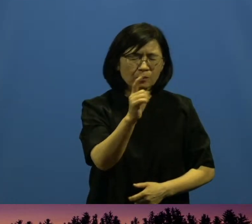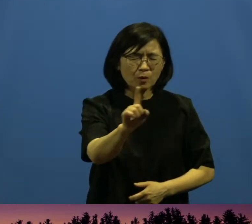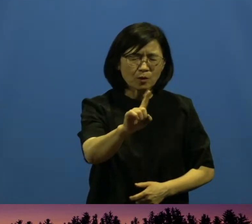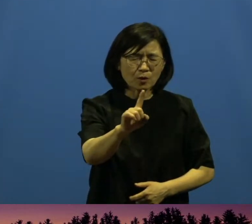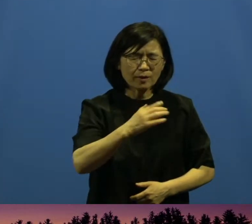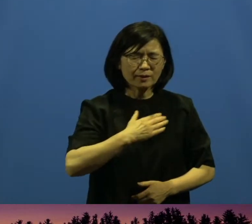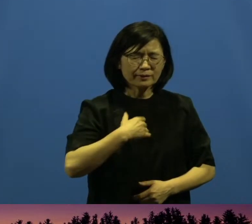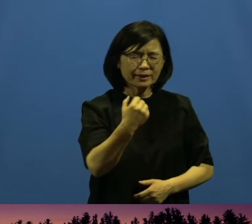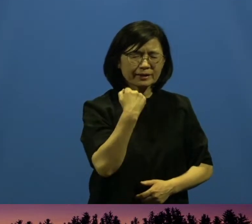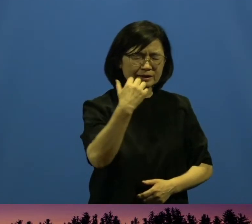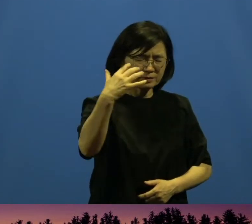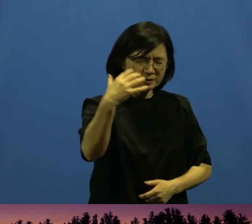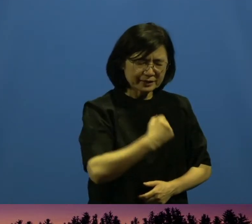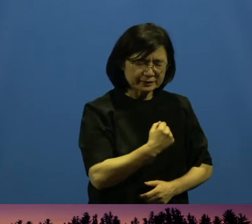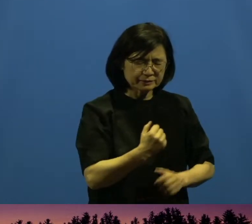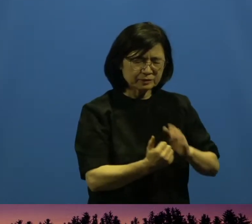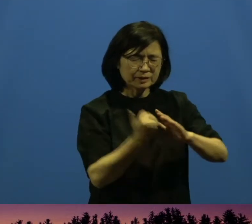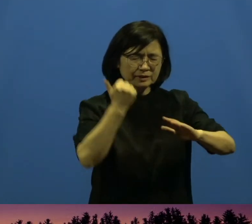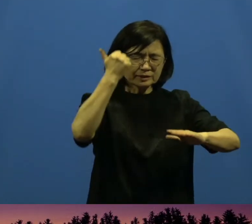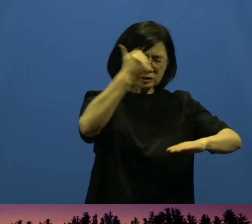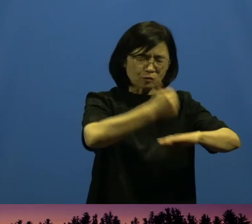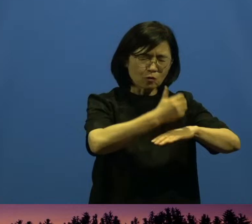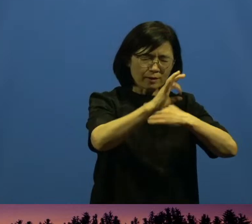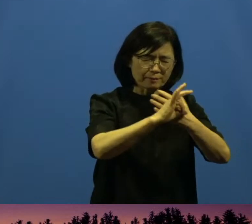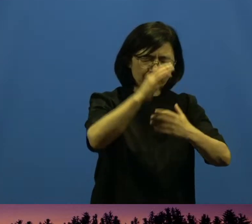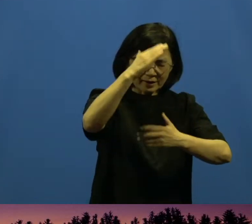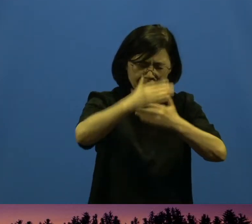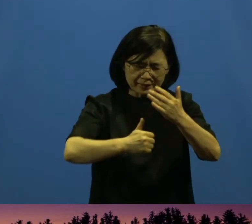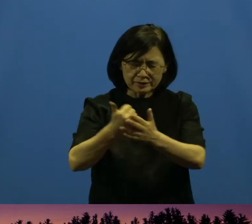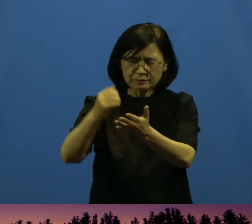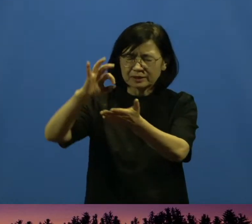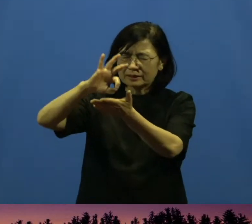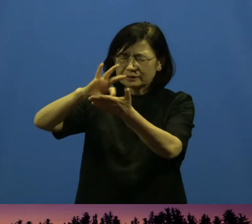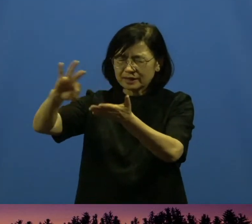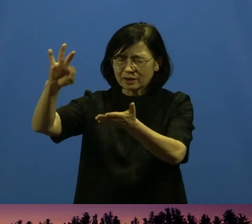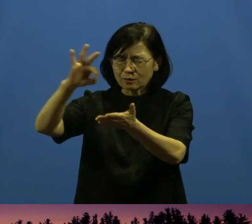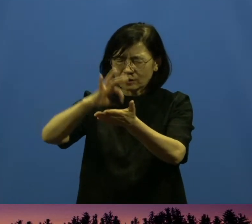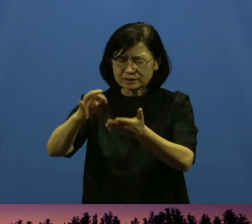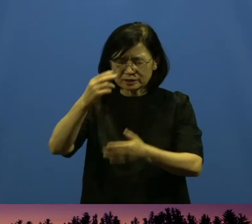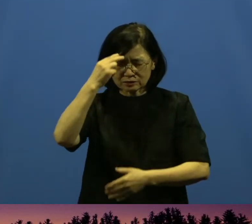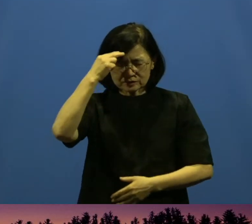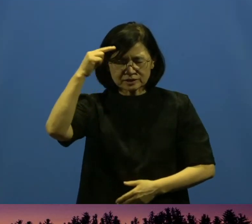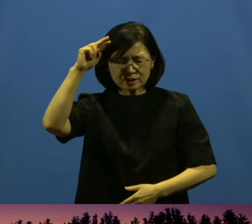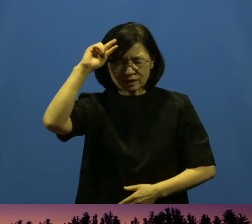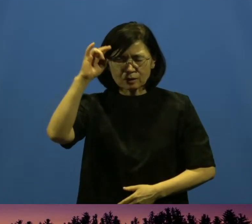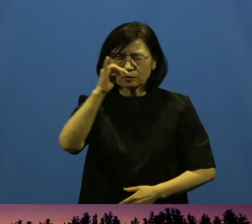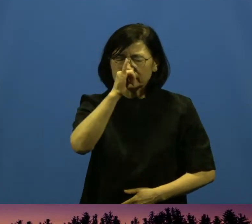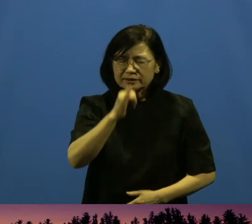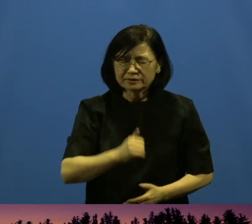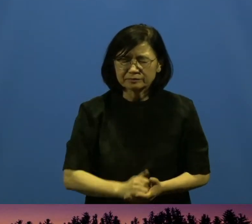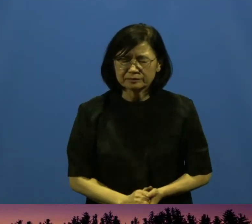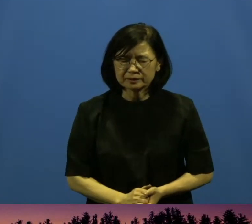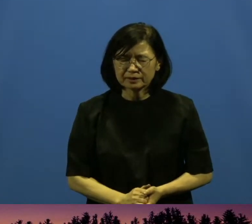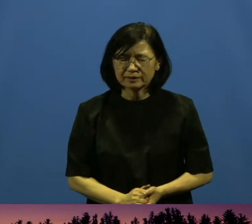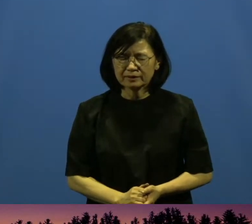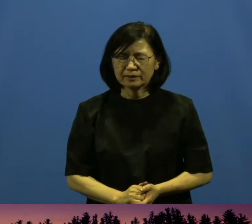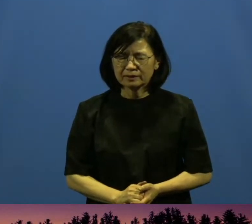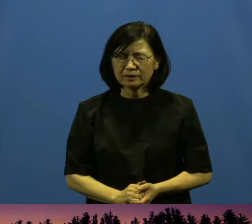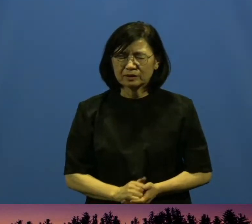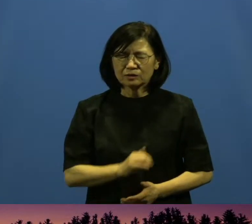내가 성공하면 하나님이 쓰실 거라고 생각합니다. 반대예요. 우리가 성공한